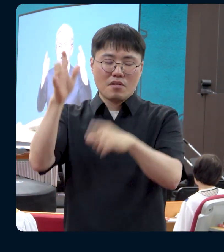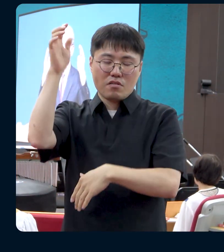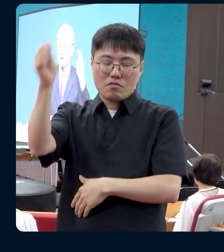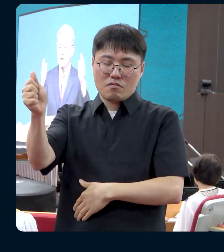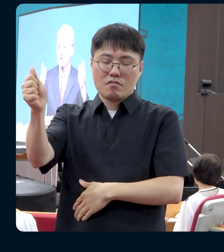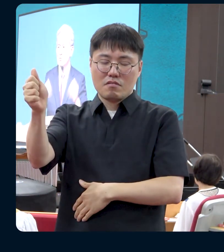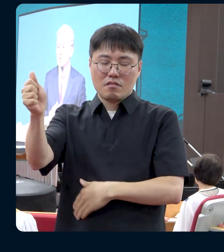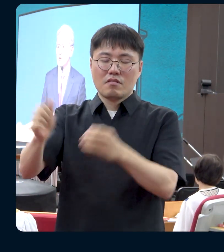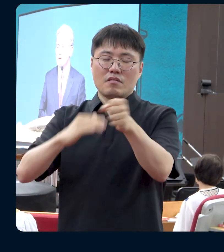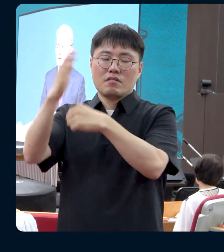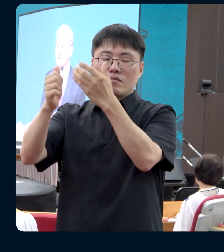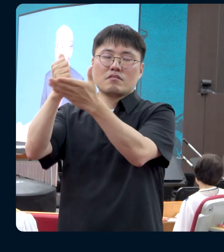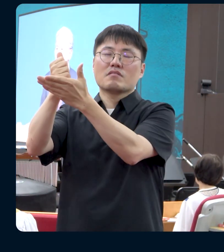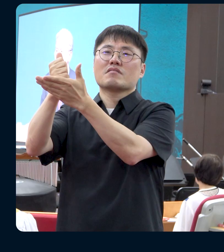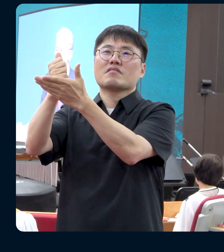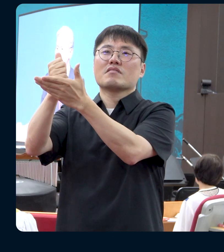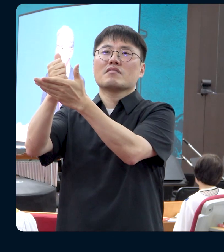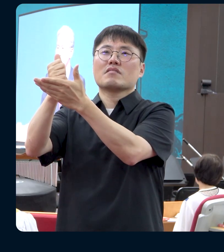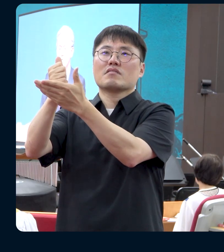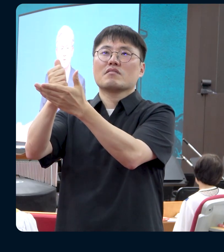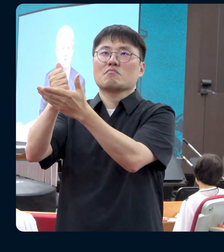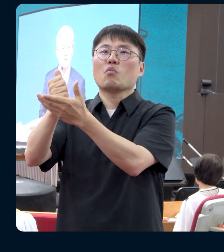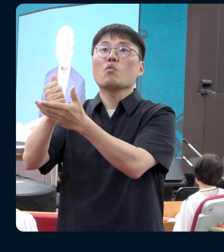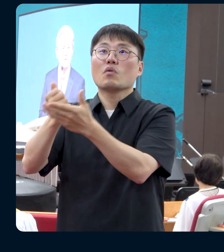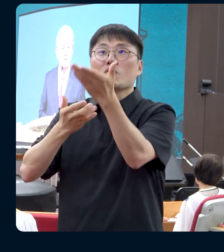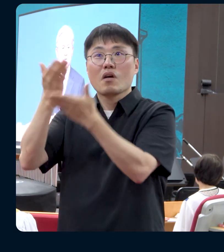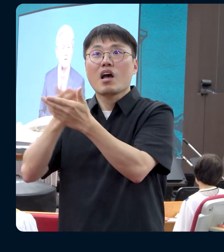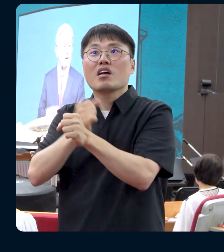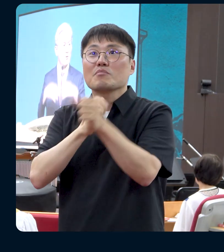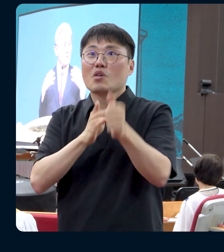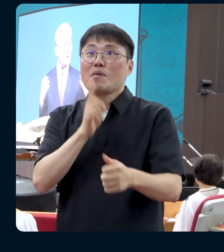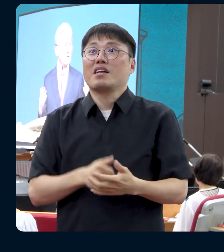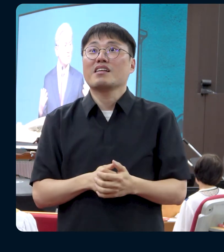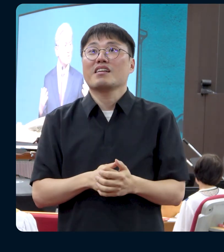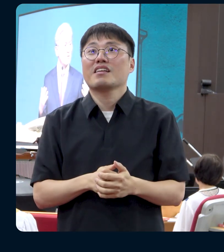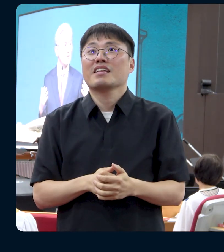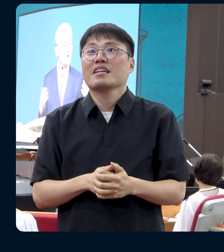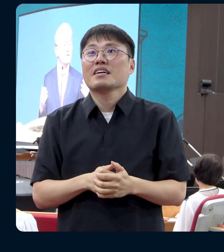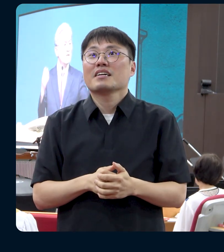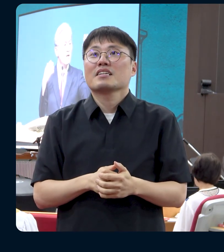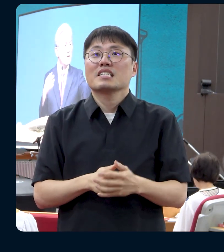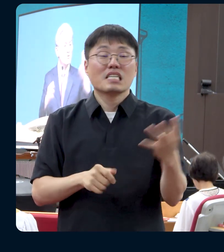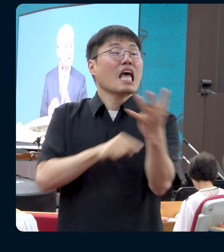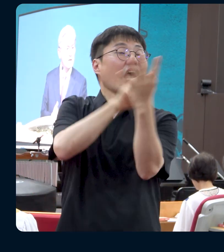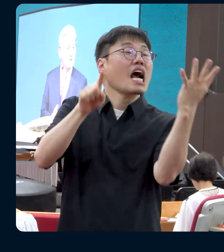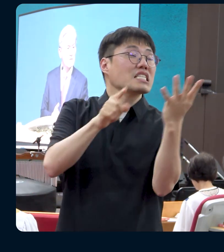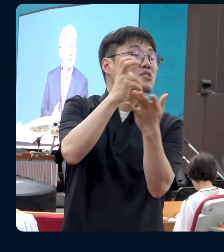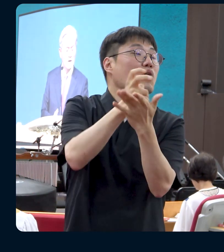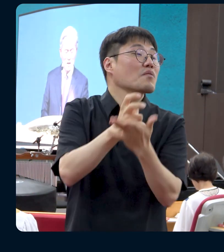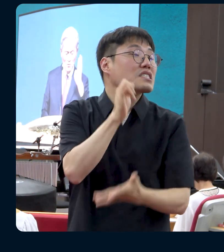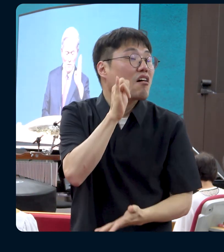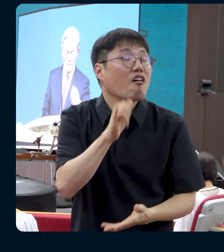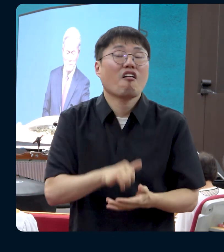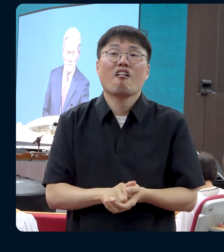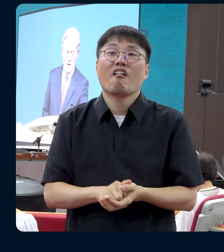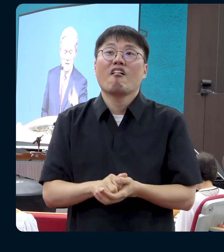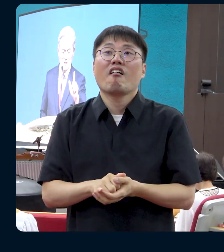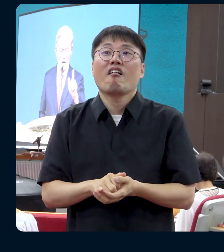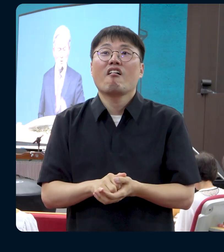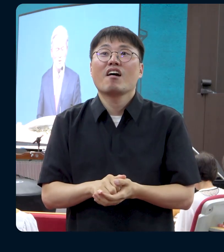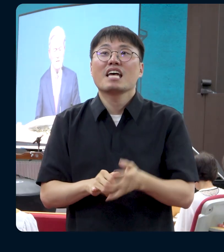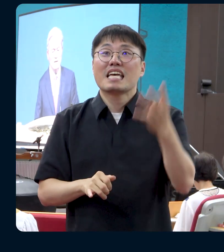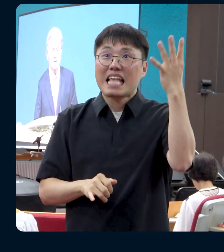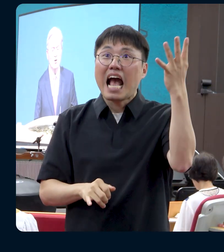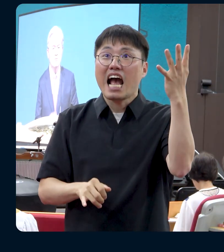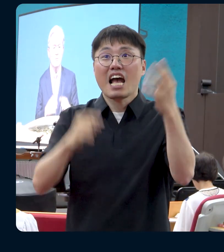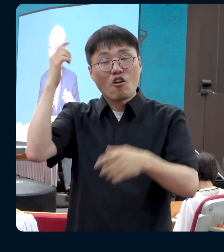주인과 그리고 하나님으로 영접하십시오. 그래야 회복된다는 거죠. 이게 4가지 원리 아니에요. 자, 그런데